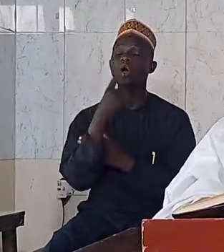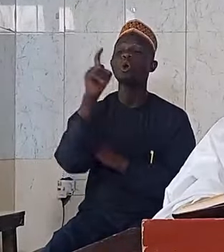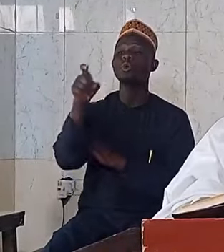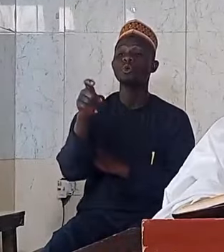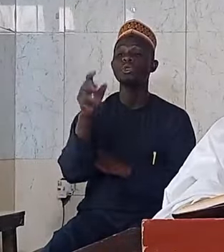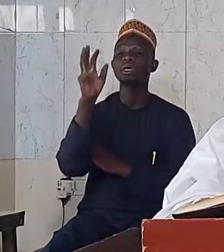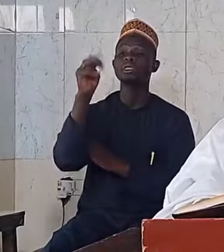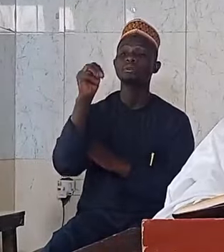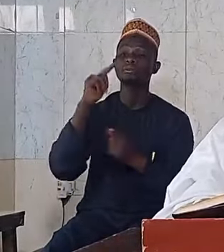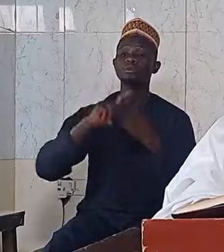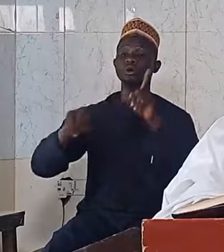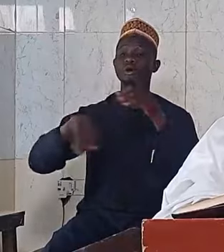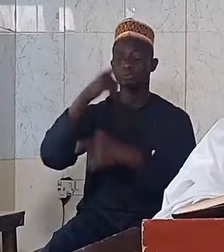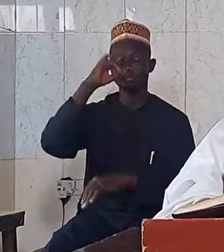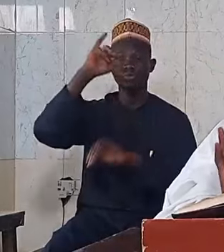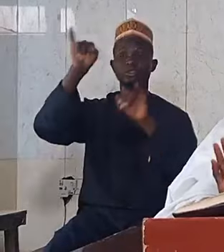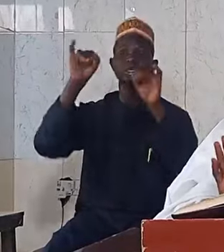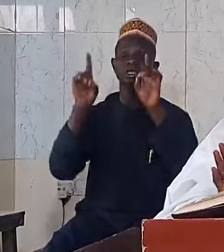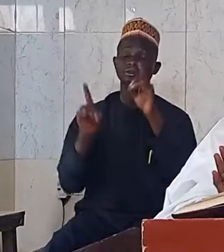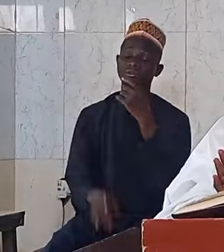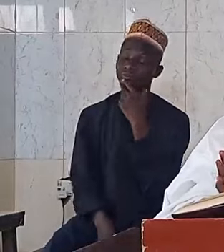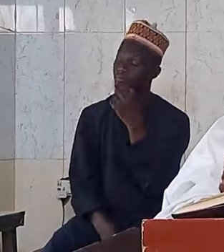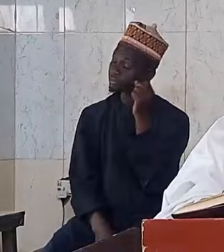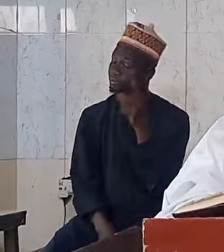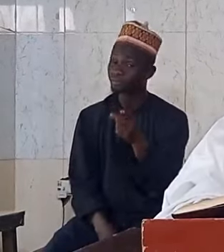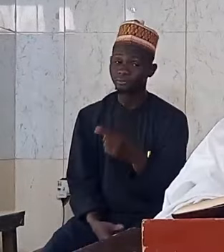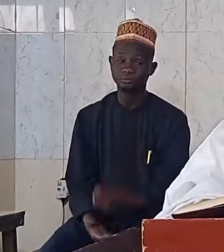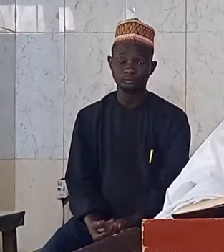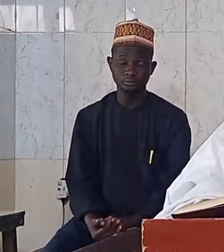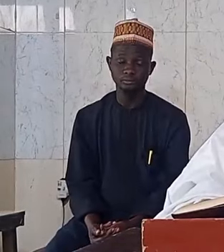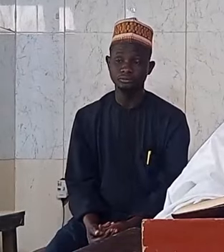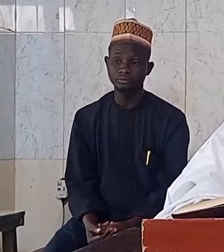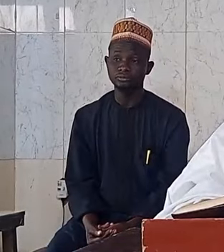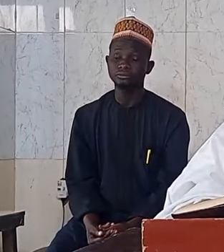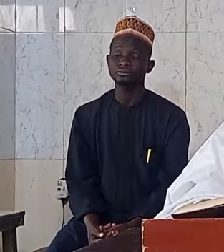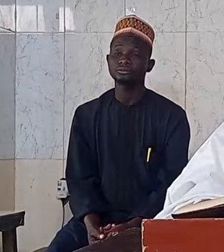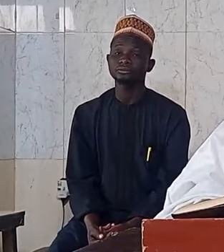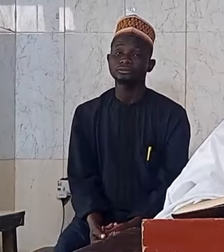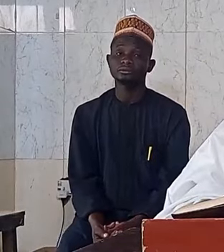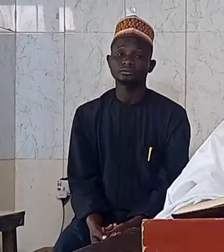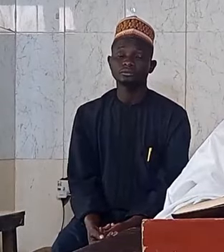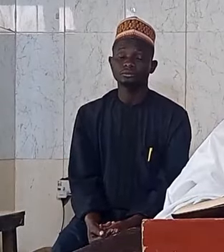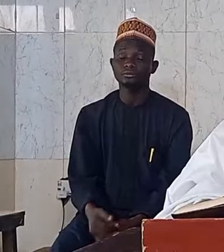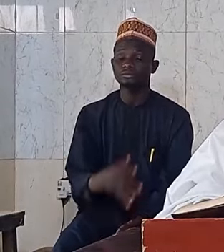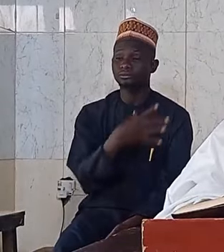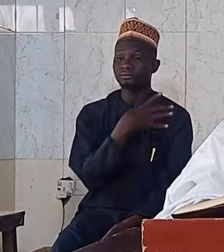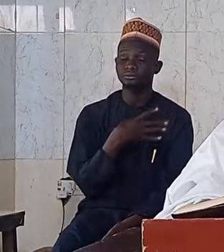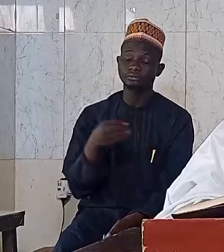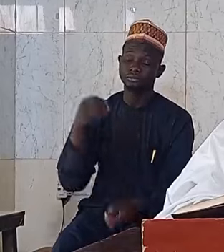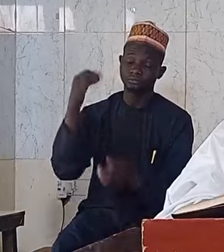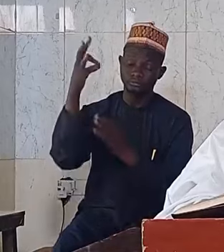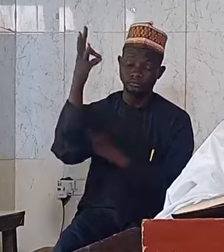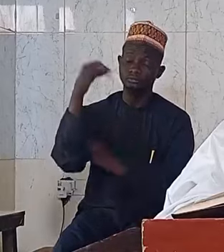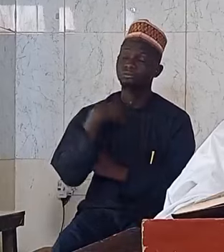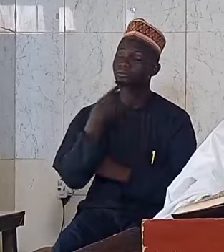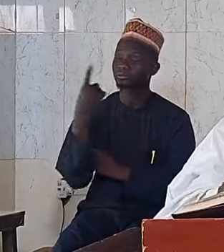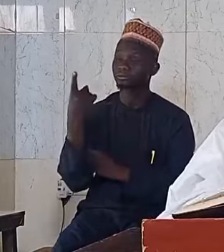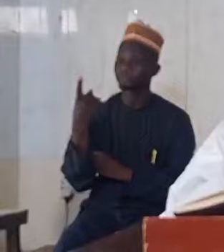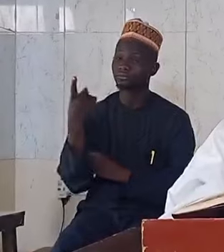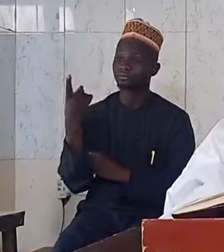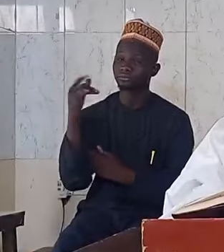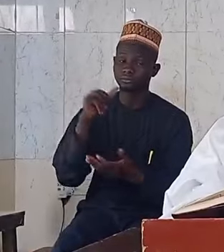a kanku ku fita jihadi ya bayyana insha Allah fa qala shi yasa yace wa malakum la tuqatiluna